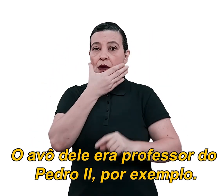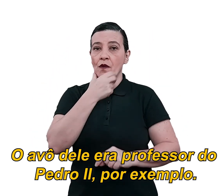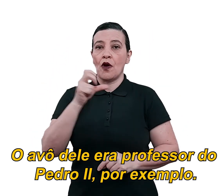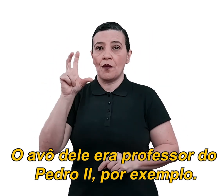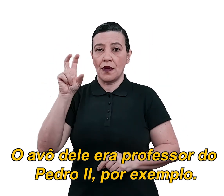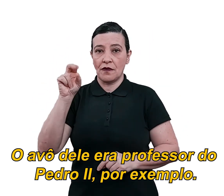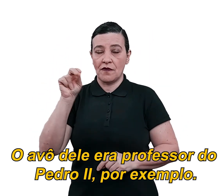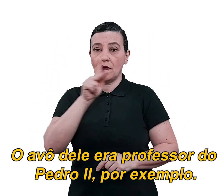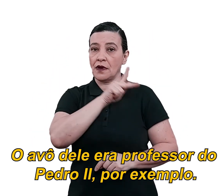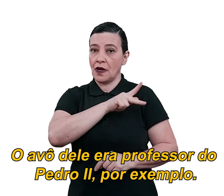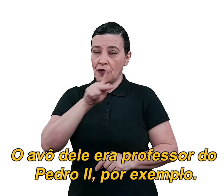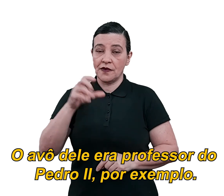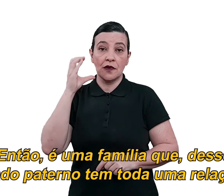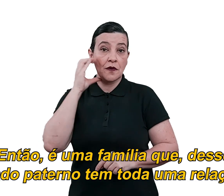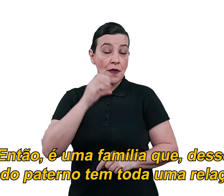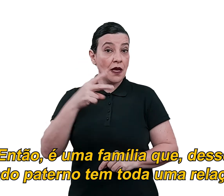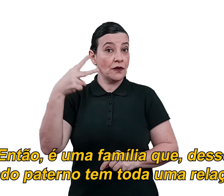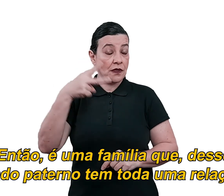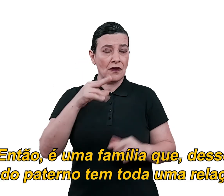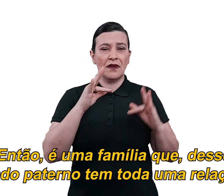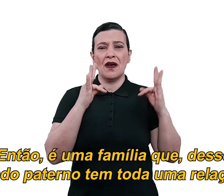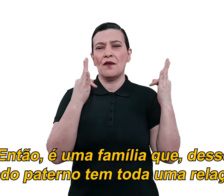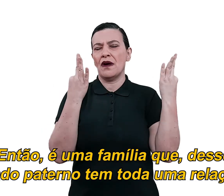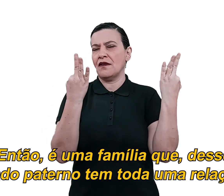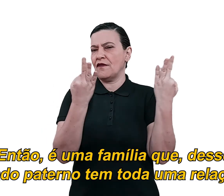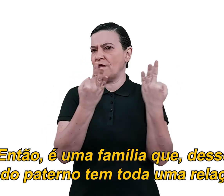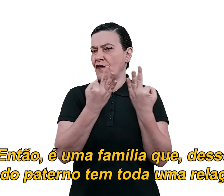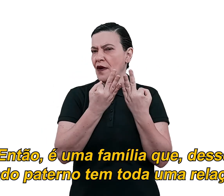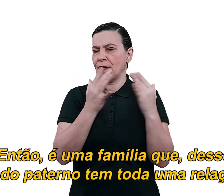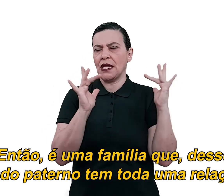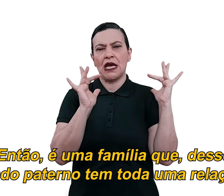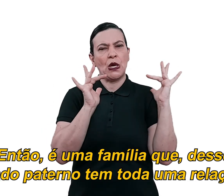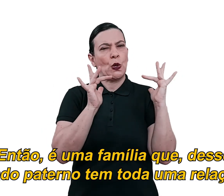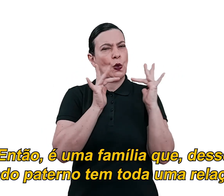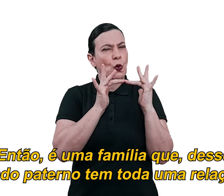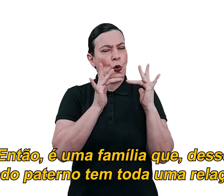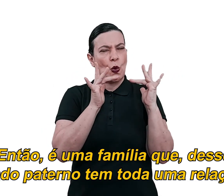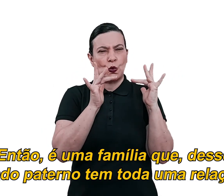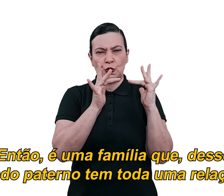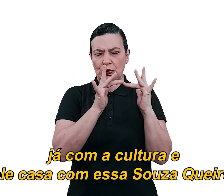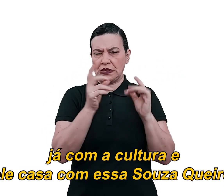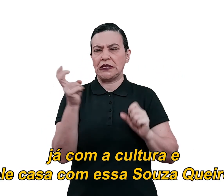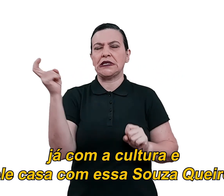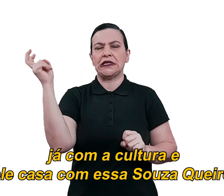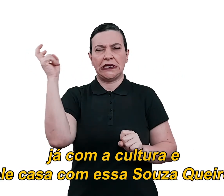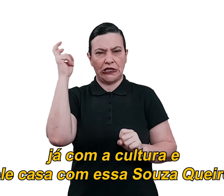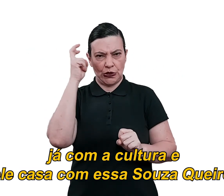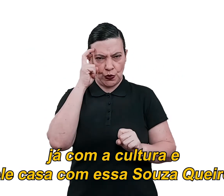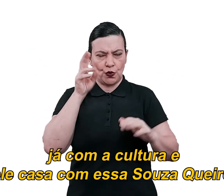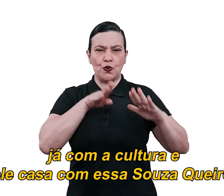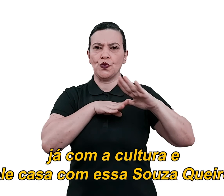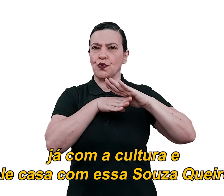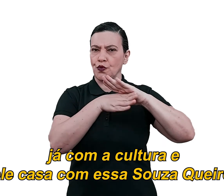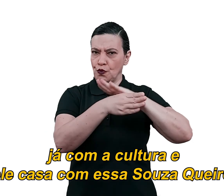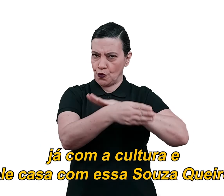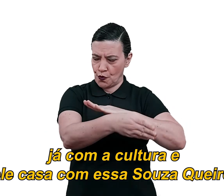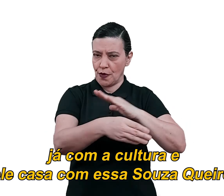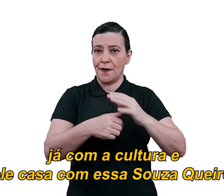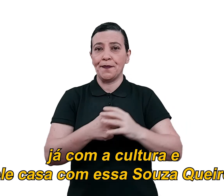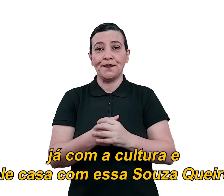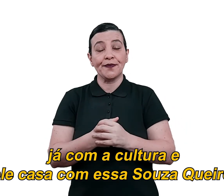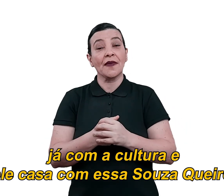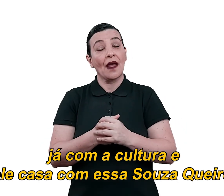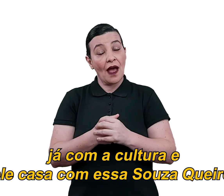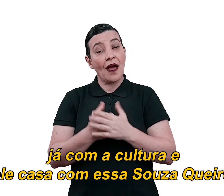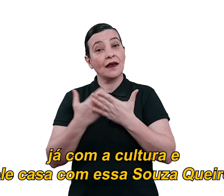do Pedro II, por exemplo, então é uma família que desse lado paterno tem toda uma relação já com a cultura, né? Sim. E